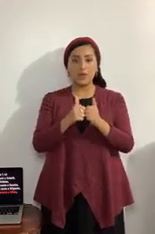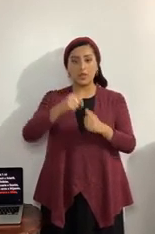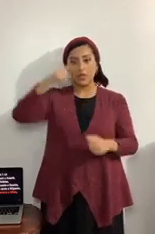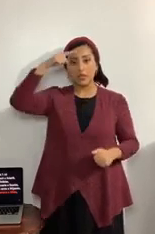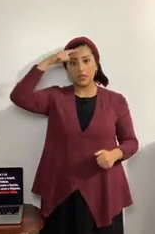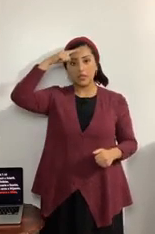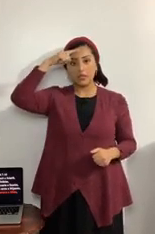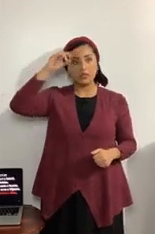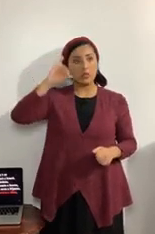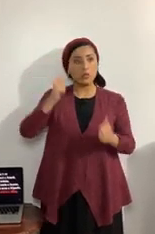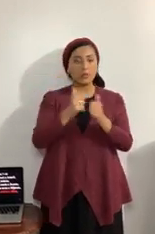mes del año.